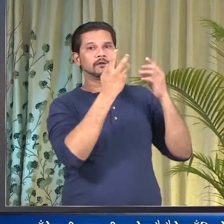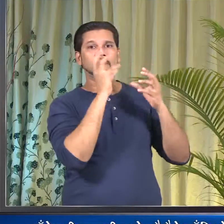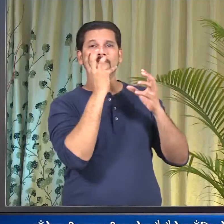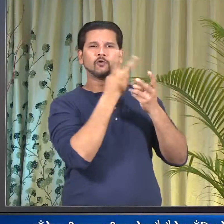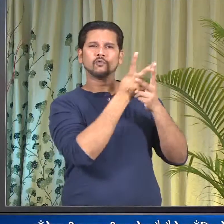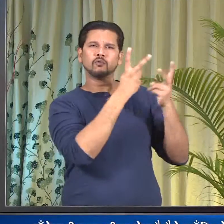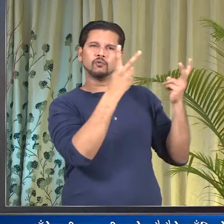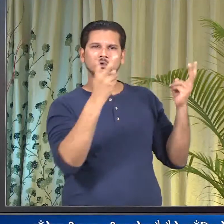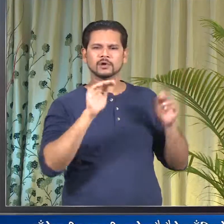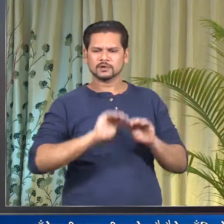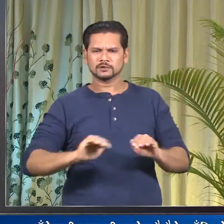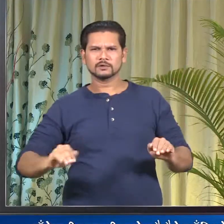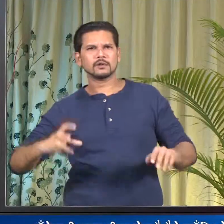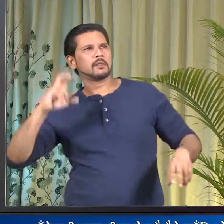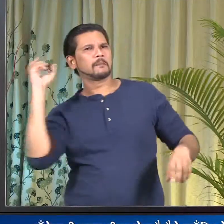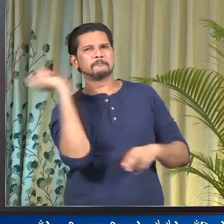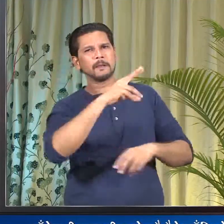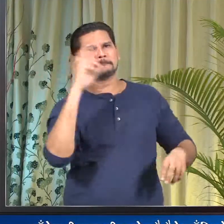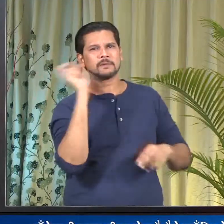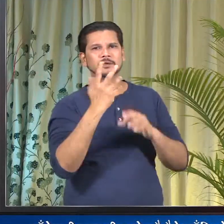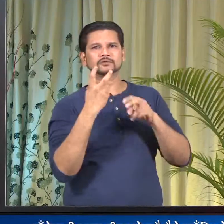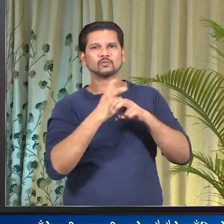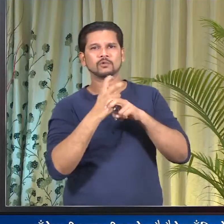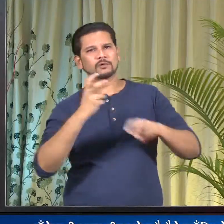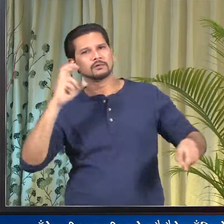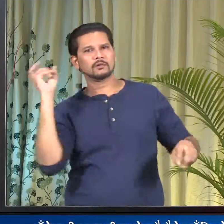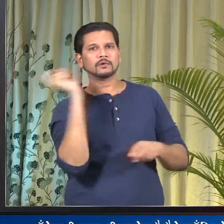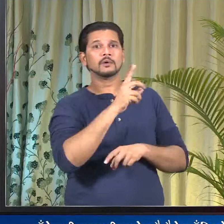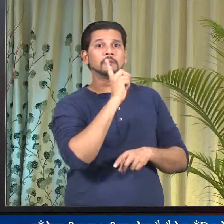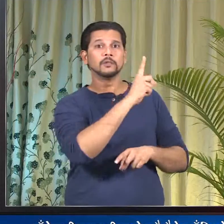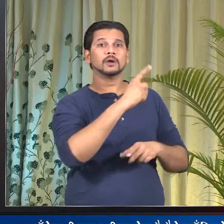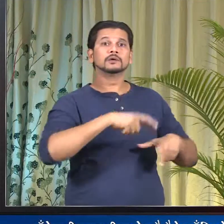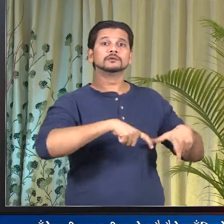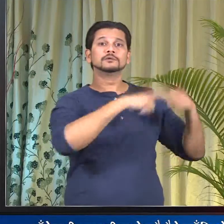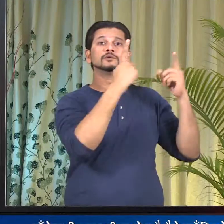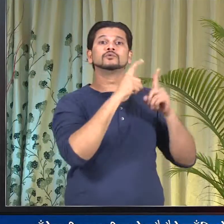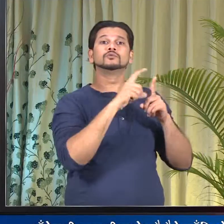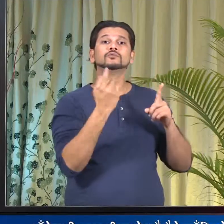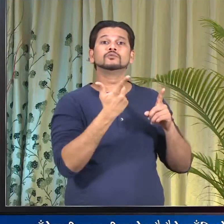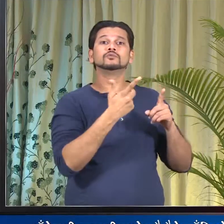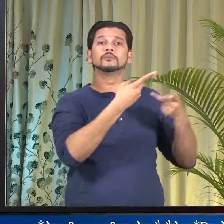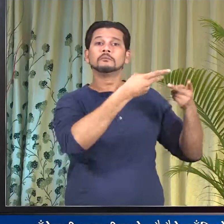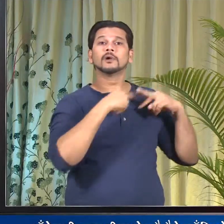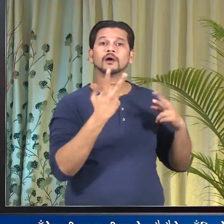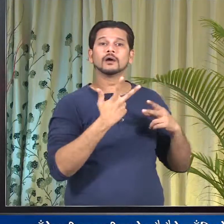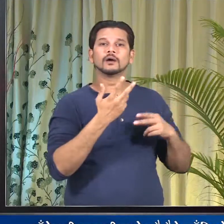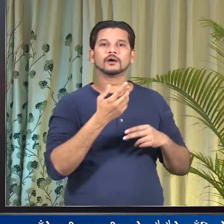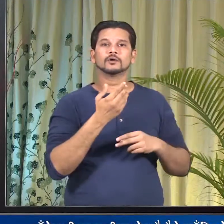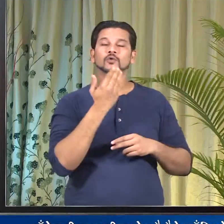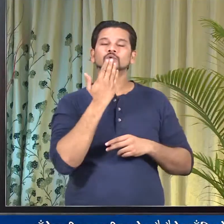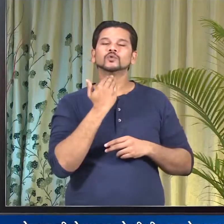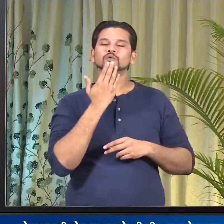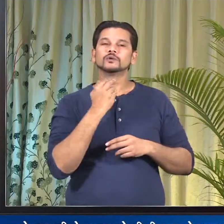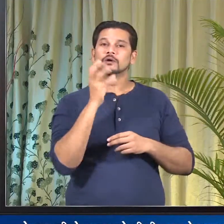है, तो बच्चे उसको पथर मारते हैं, लेकिन फिर भी वो पेड़ क्या देता हैं? मीठा फल देता